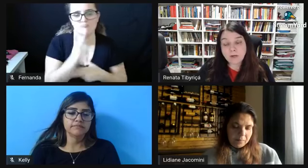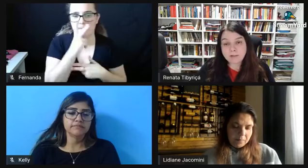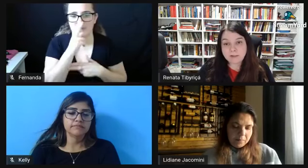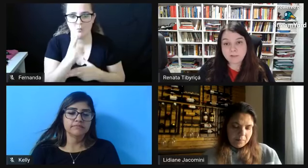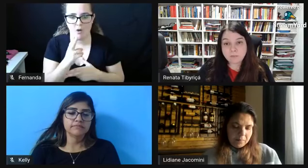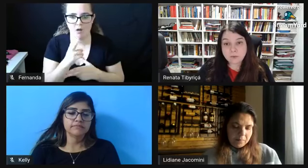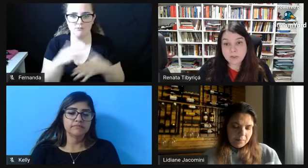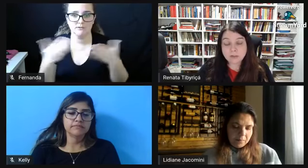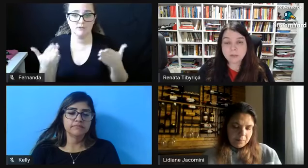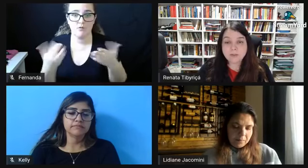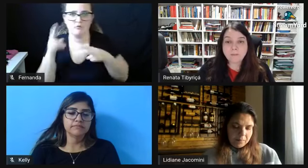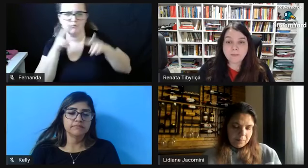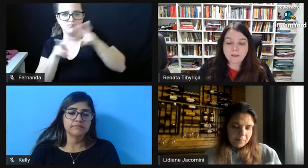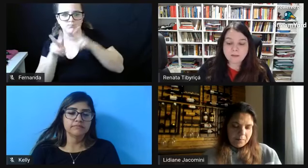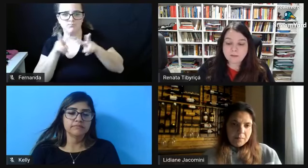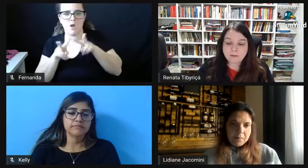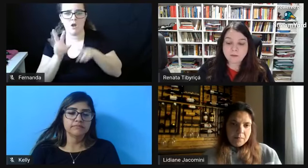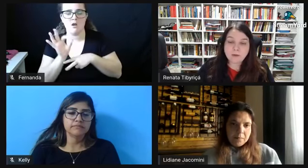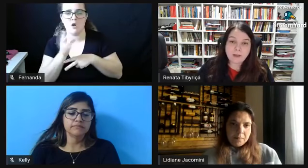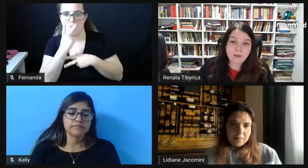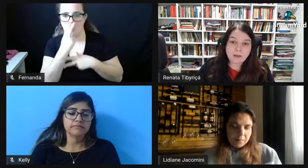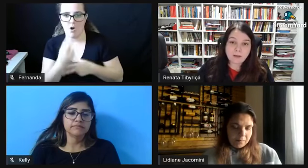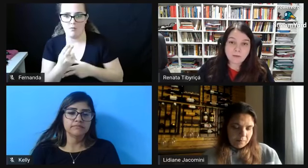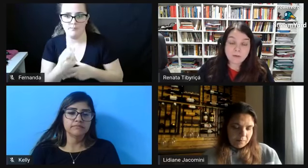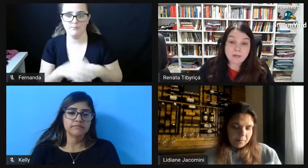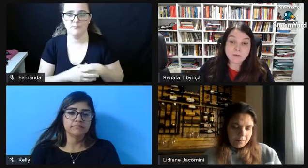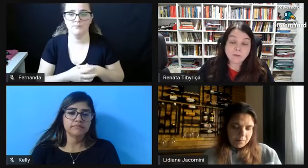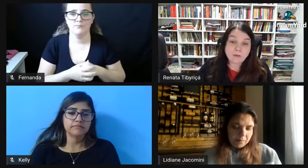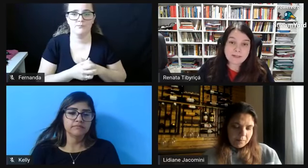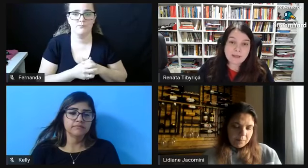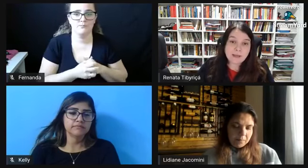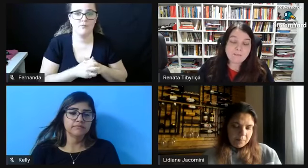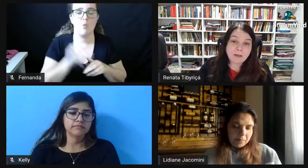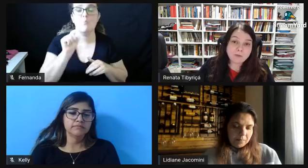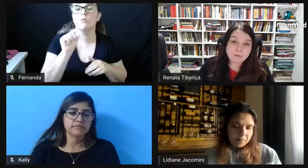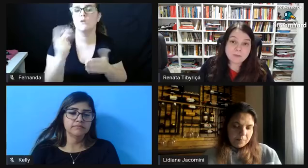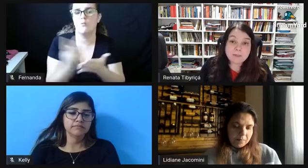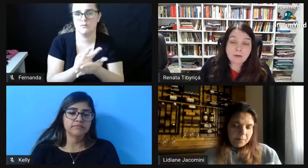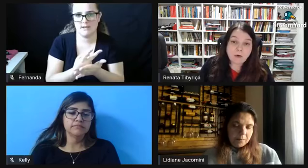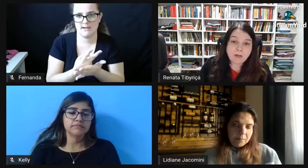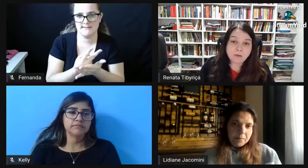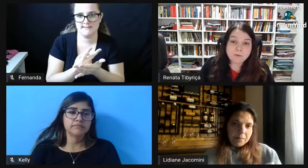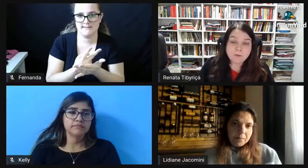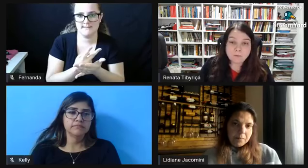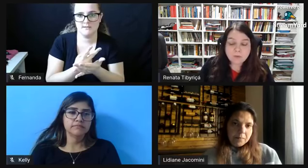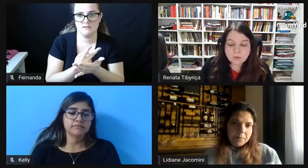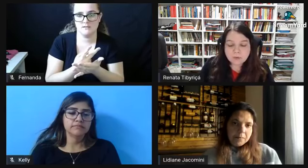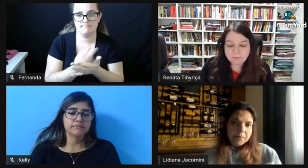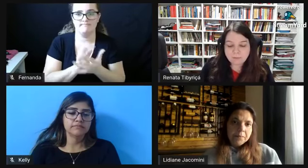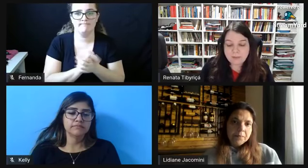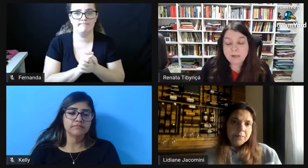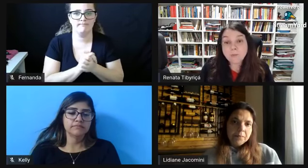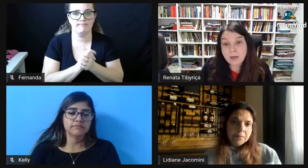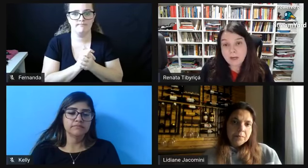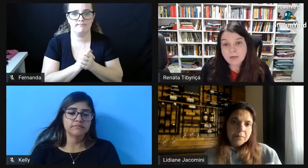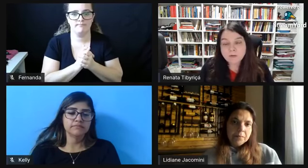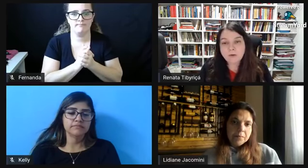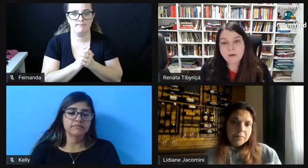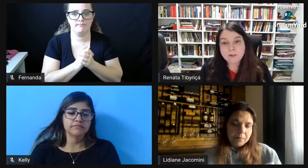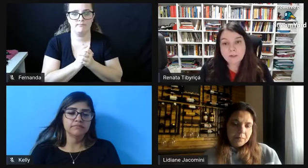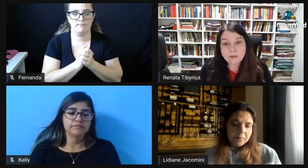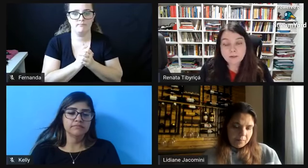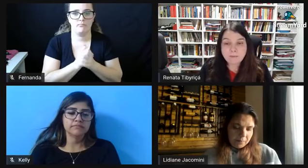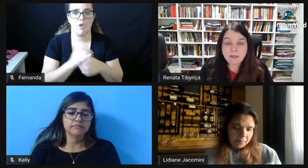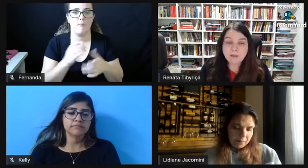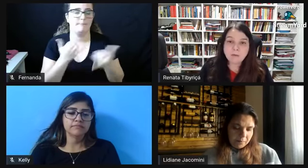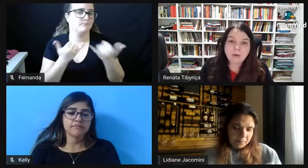vai julgar daqui por diante. Então, o que eles vão fazer é meio dizer, olha, nós vamos pegar um caso, que é um